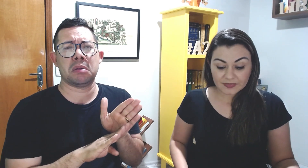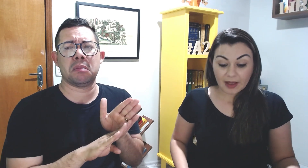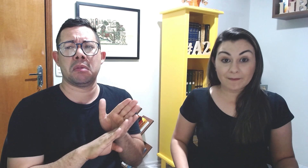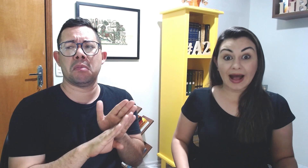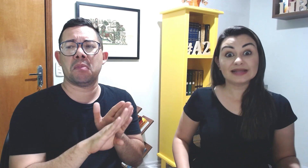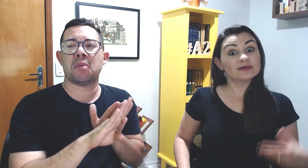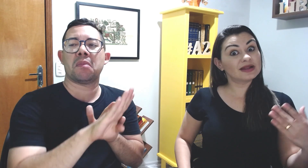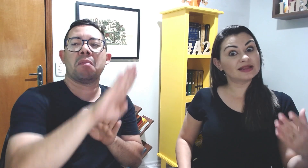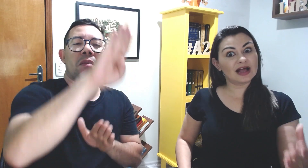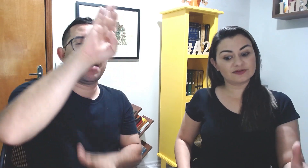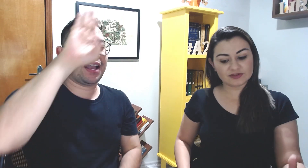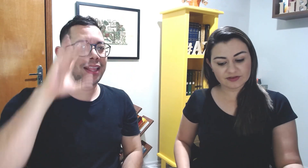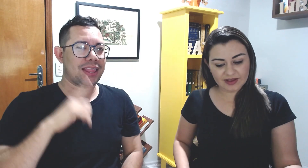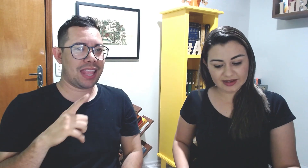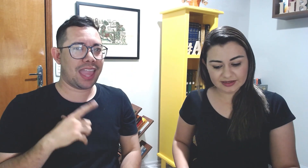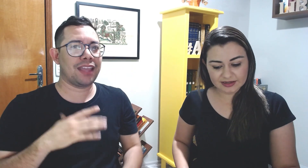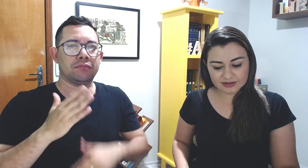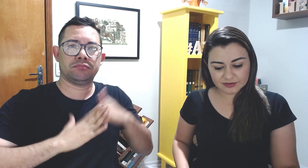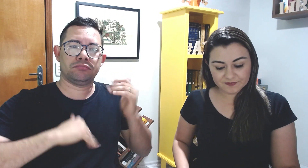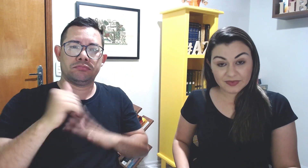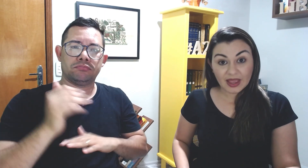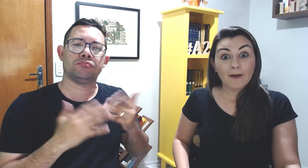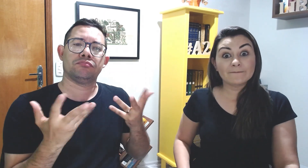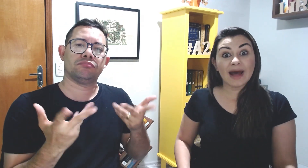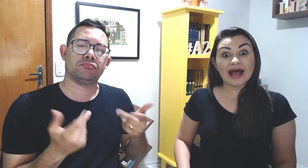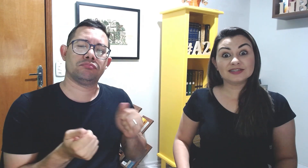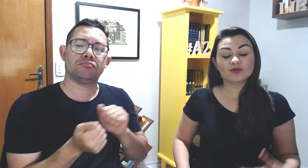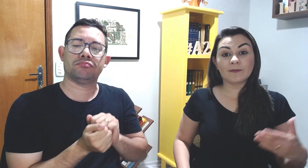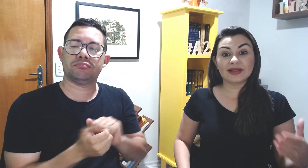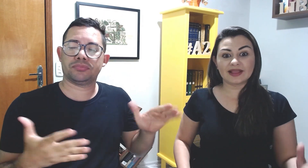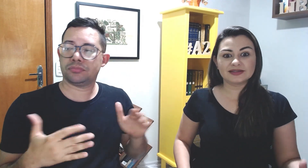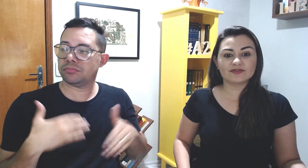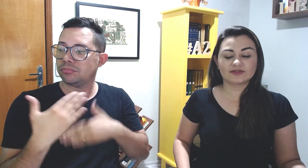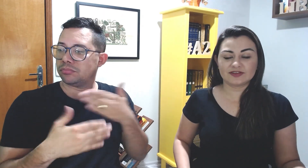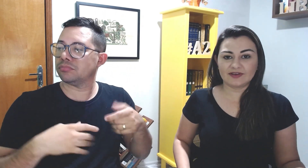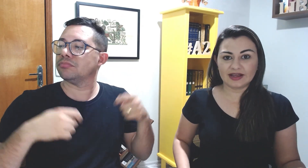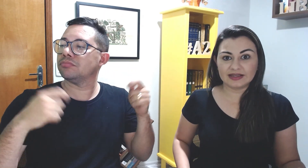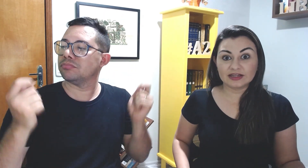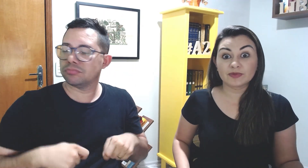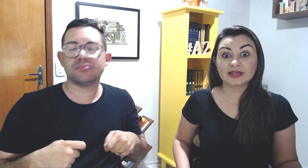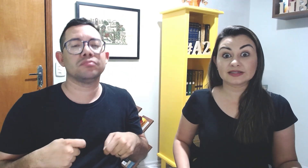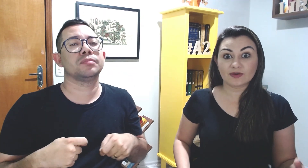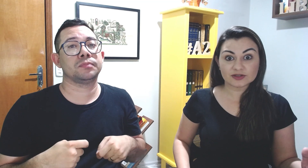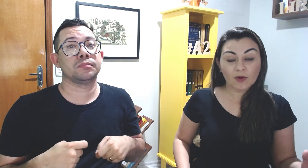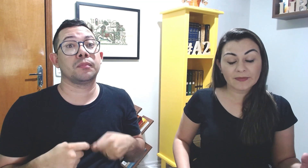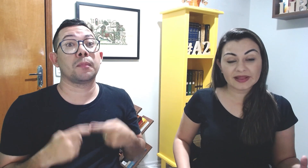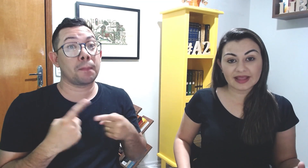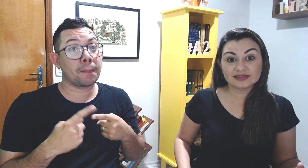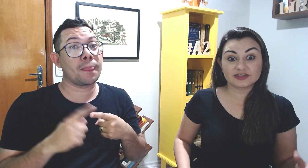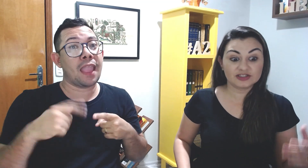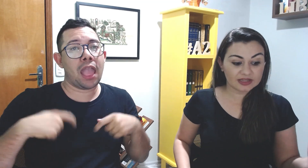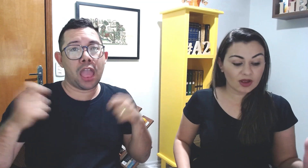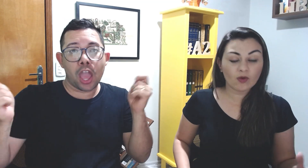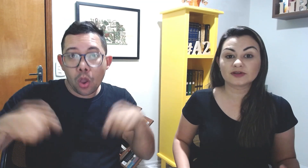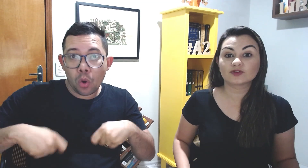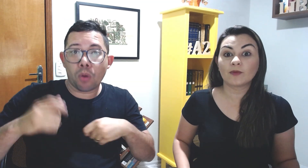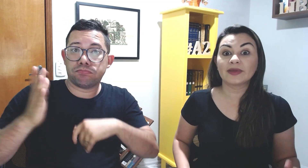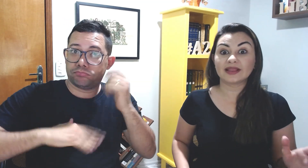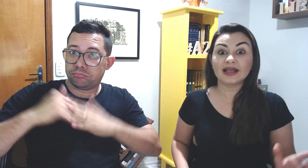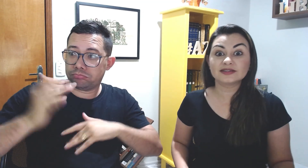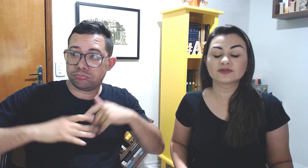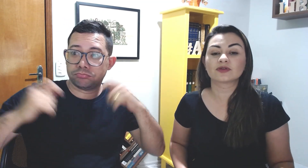aquilo, mais habilidade você vai ganhando, mais competência você vai ganhando, porque são as competências, a gente tem